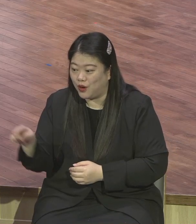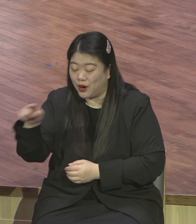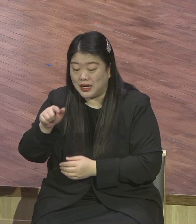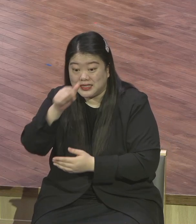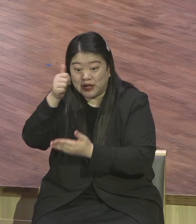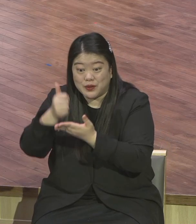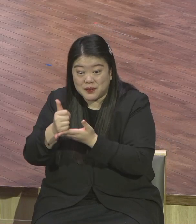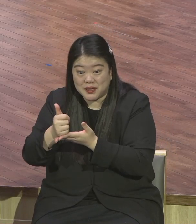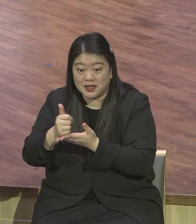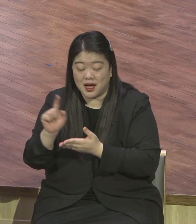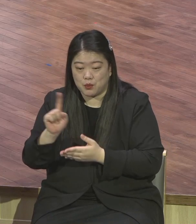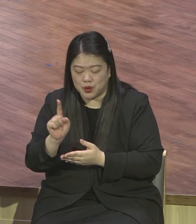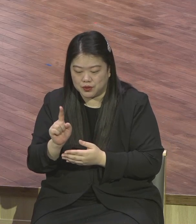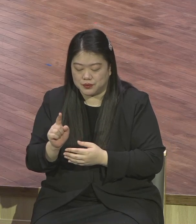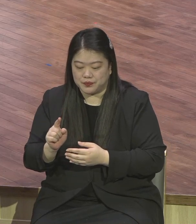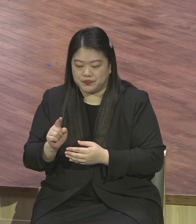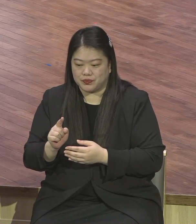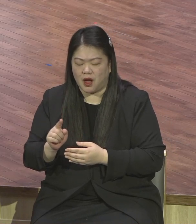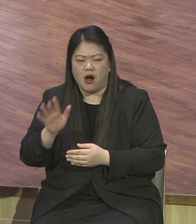어떤 줄 아세요?